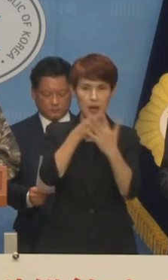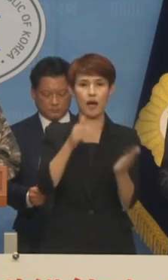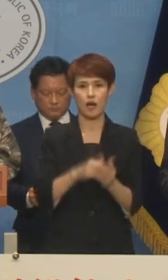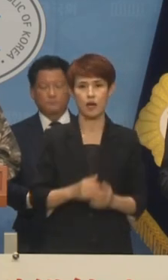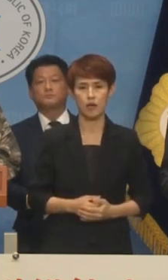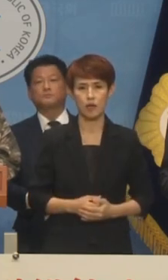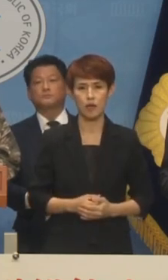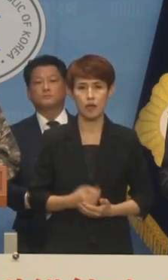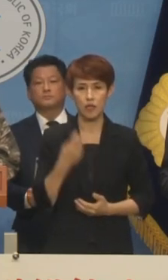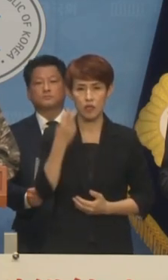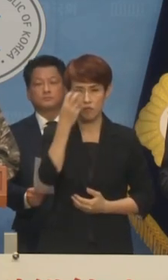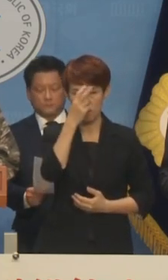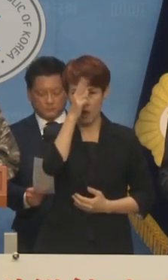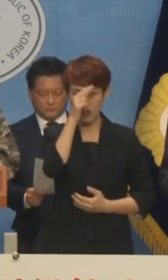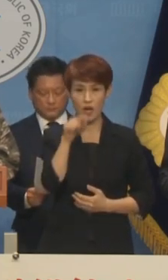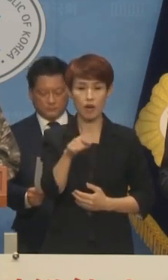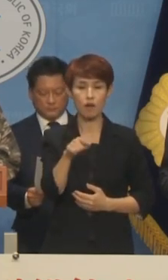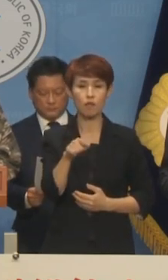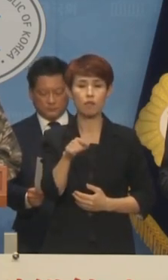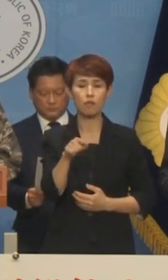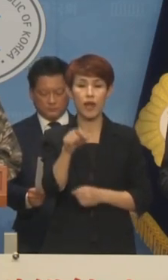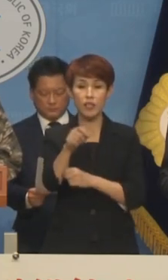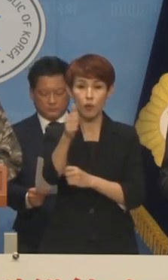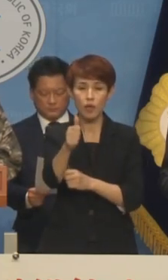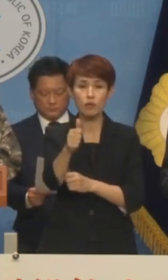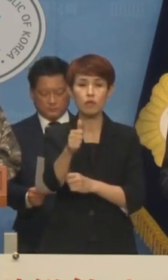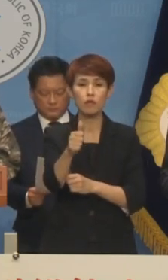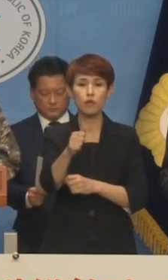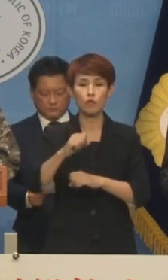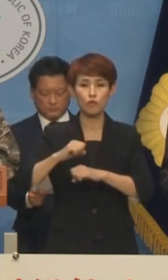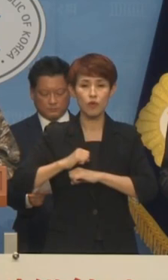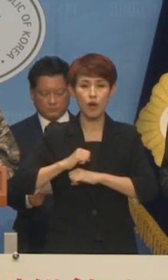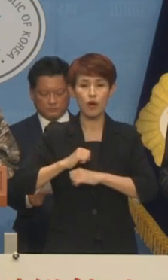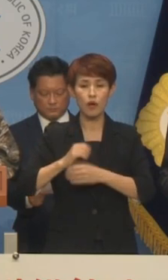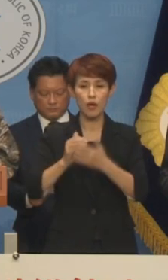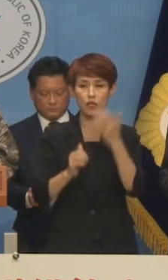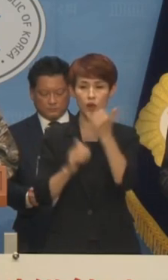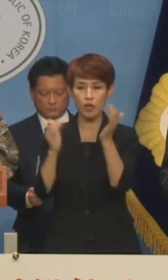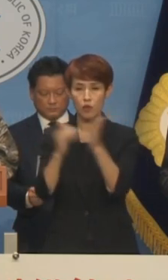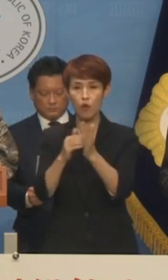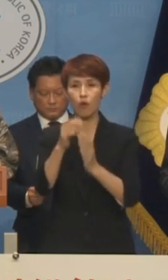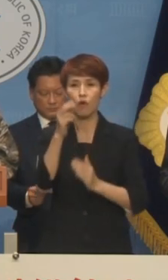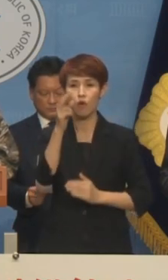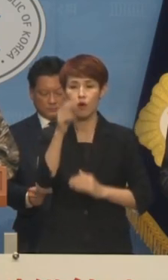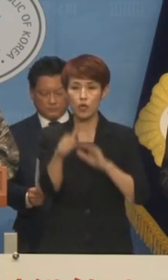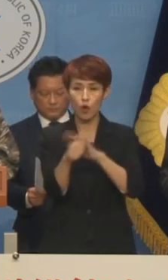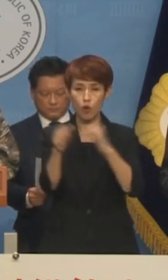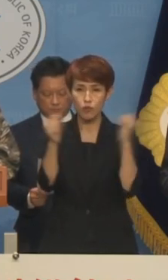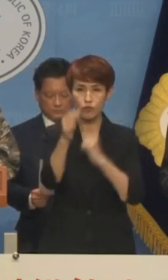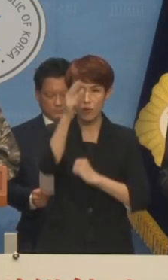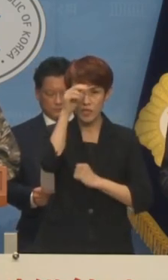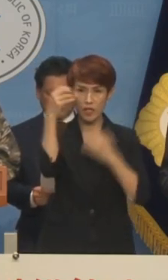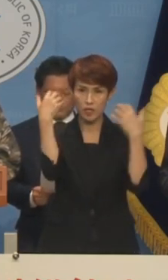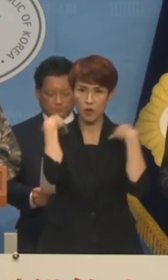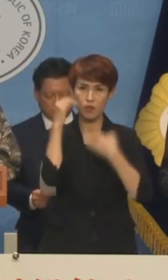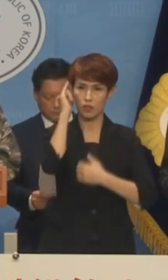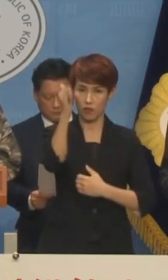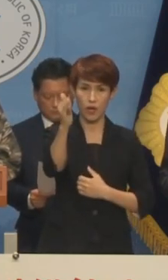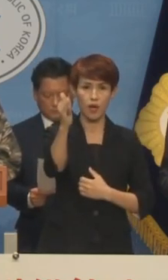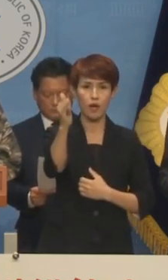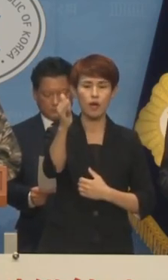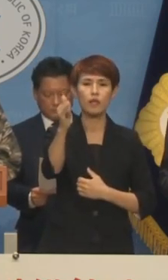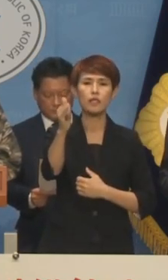행정관이 국가수사본부 간부에게 전화했고 이 간부가 다시 경북경찰청 고위 간부에게 전화를 해